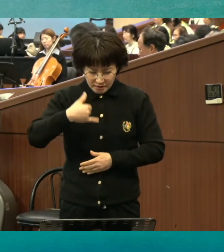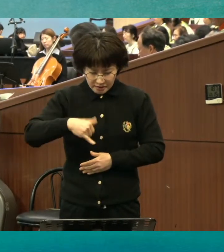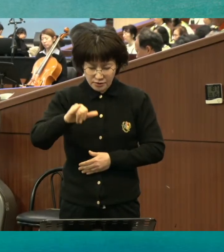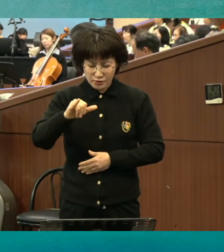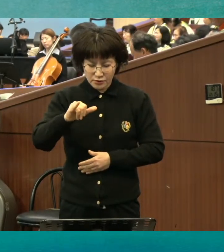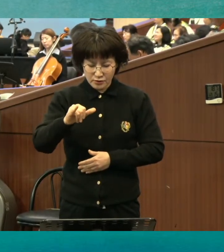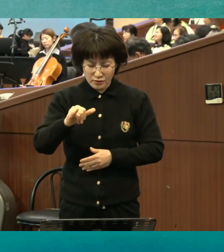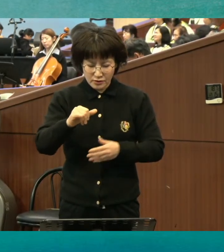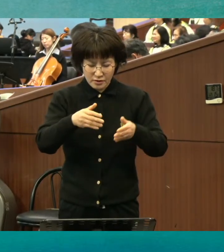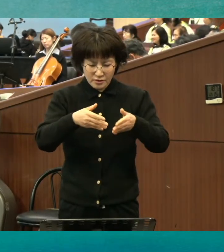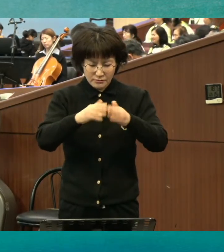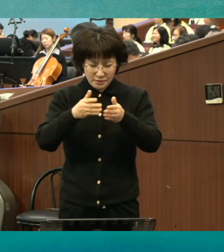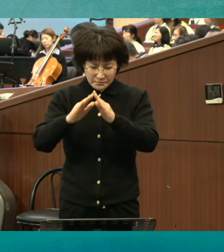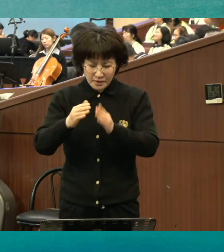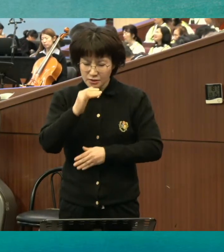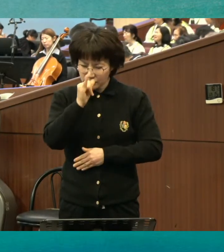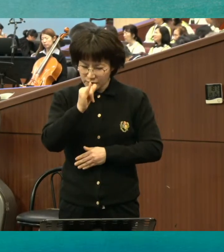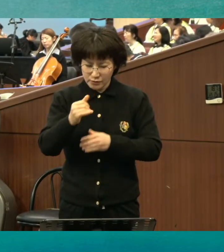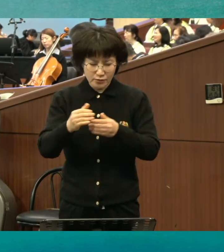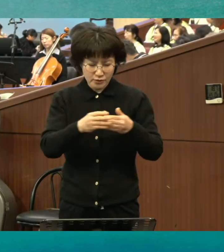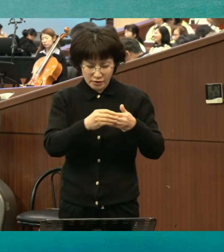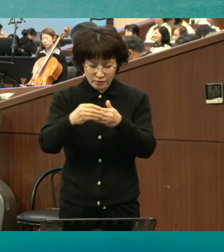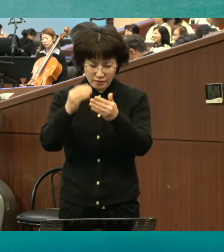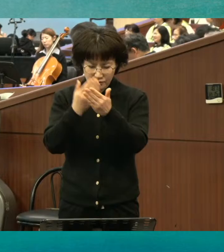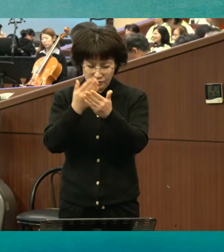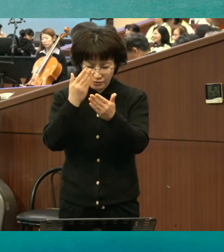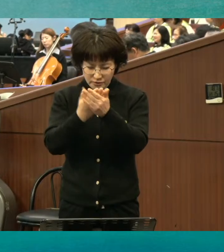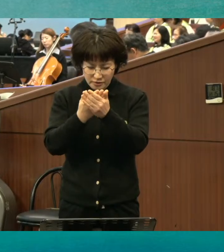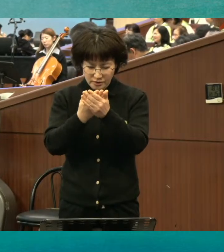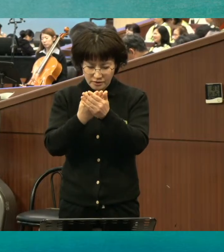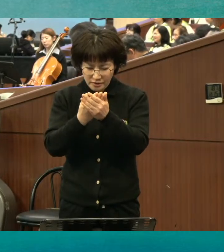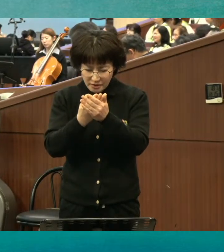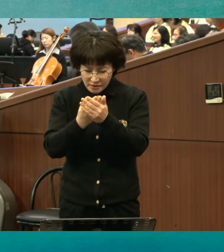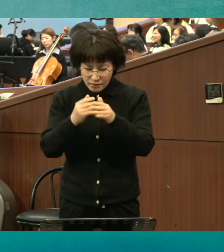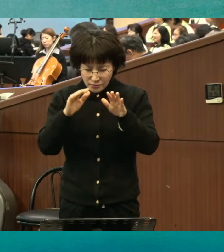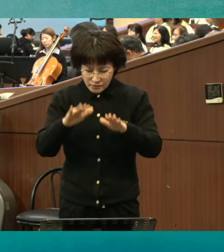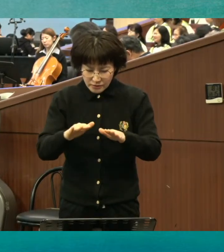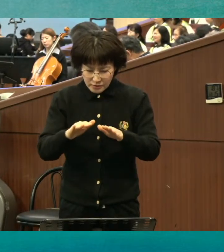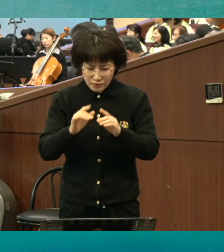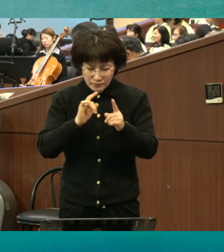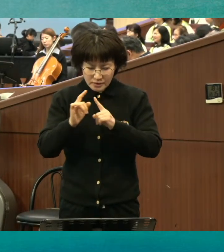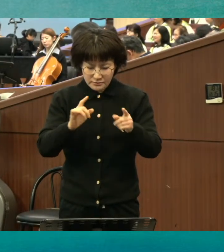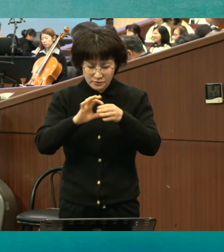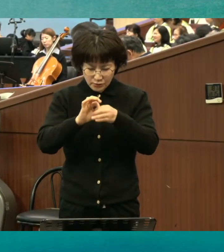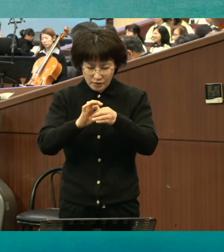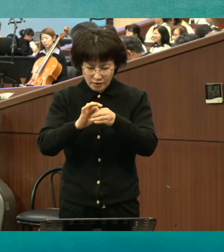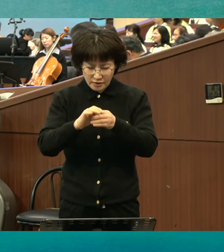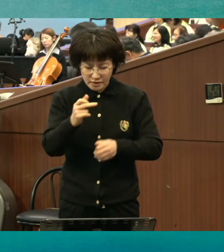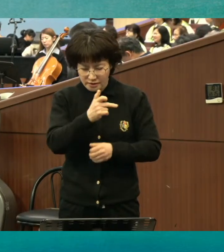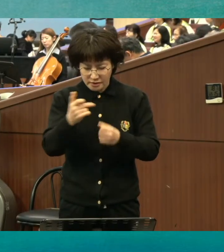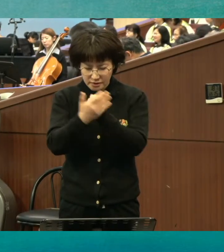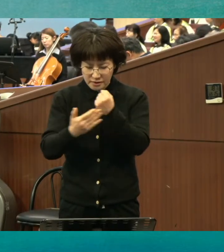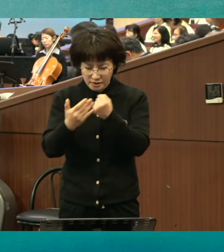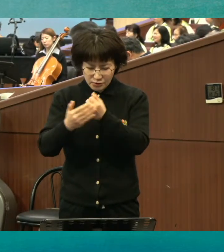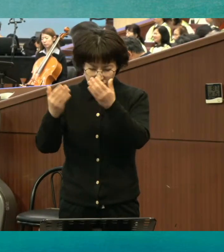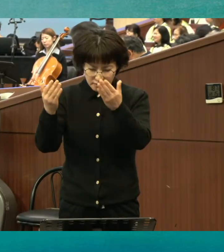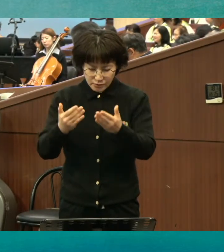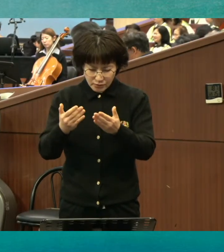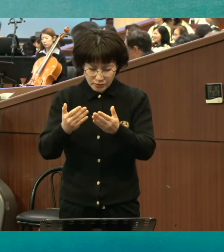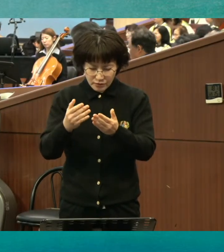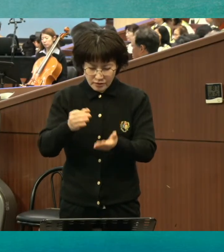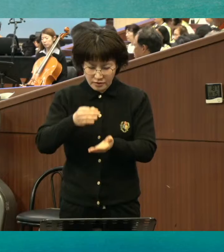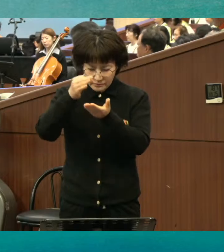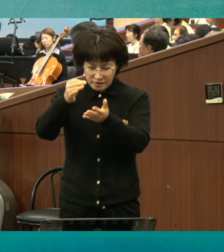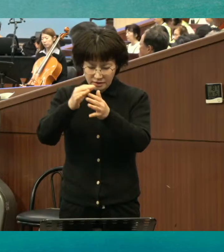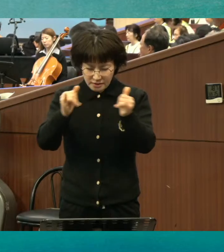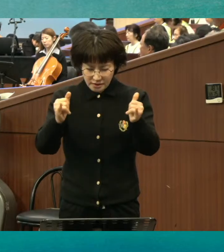있도록 인도해 주시옵소서. 오늘 아침도 말씀을 통하여 우리에게 큰 은혜를 주시고 또 헌금을 드린